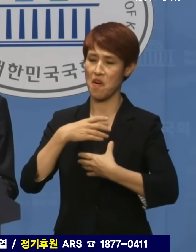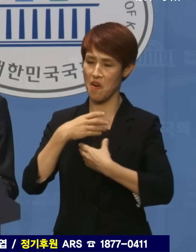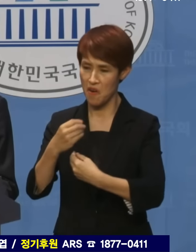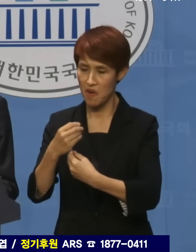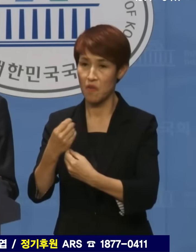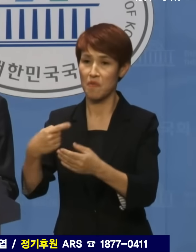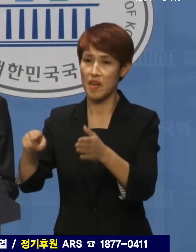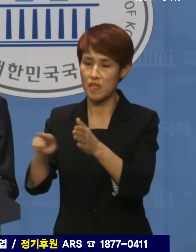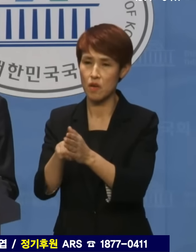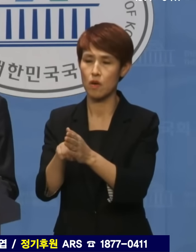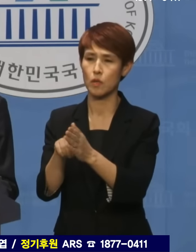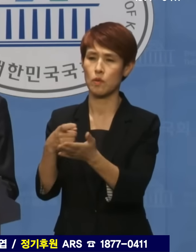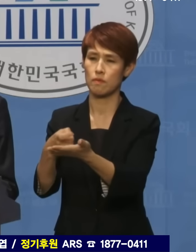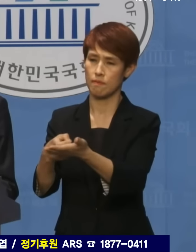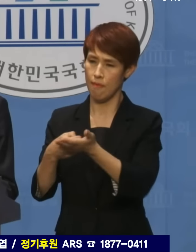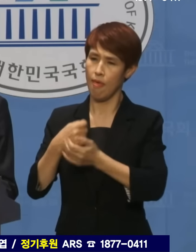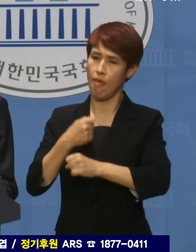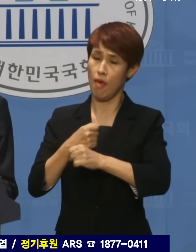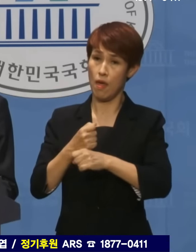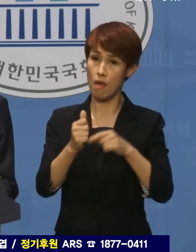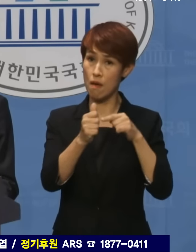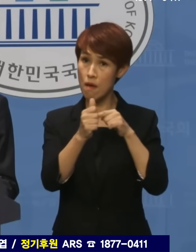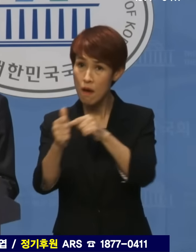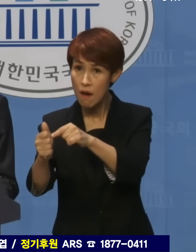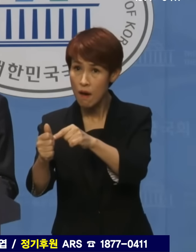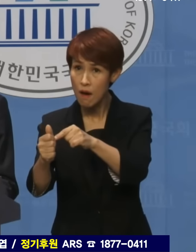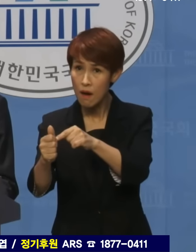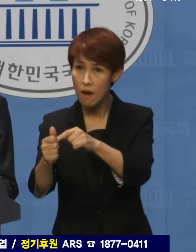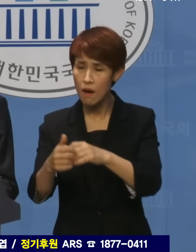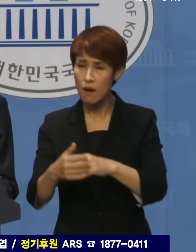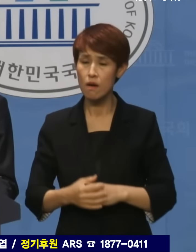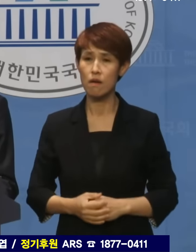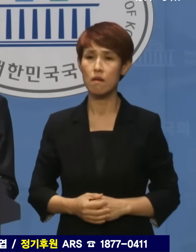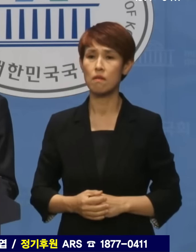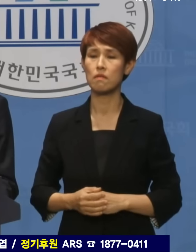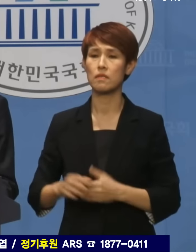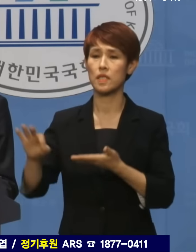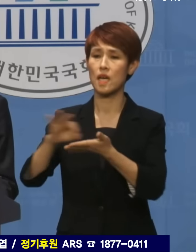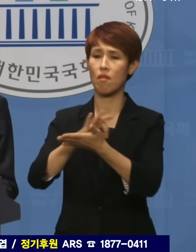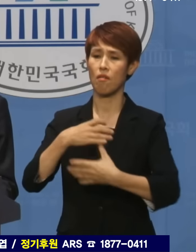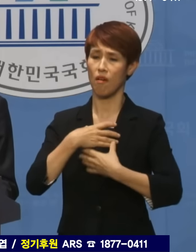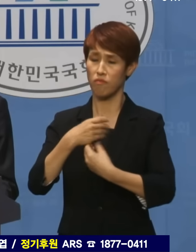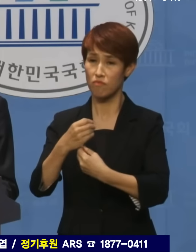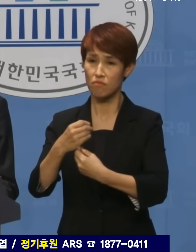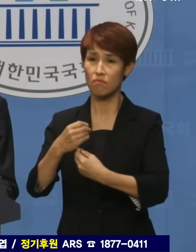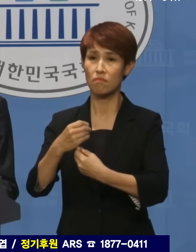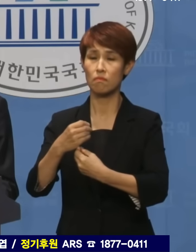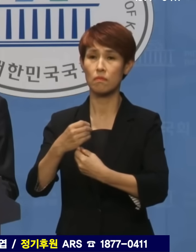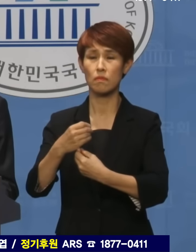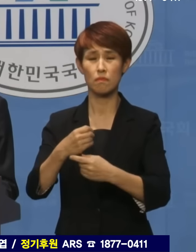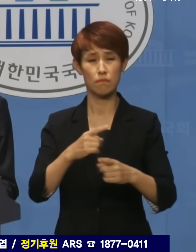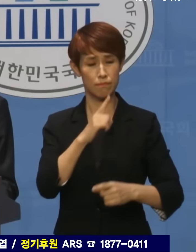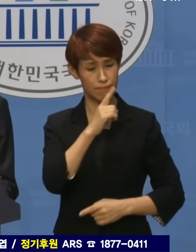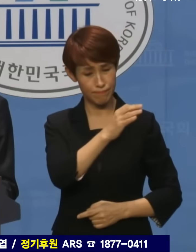긴축을 강요했다는 말입니까 건전재정을 외치며 부끄럽지도